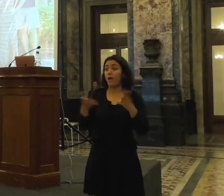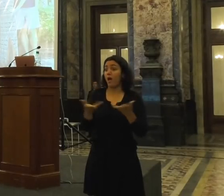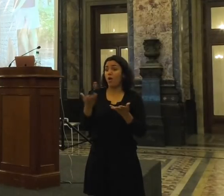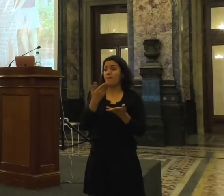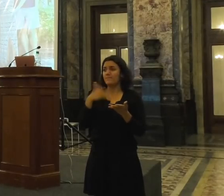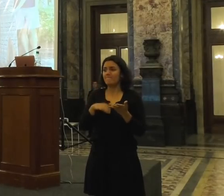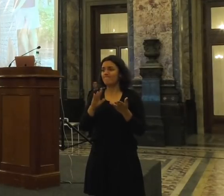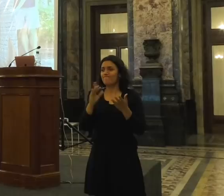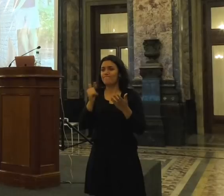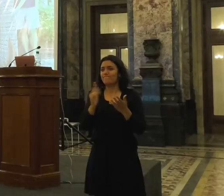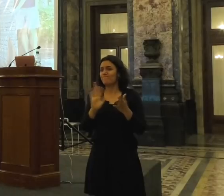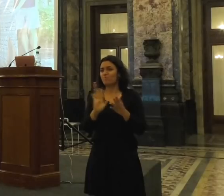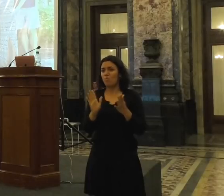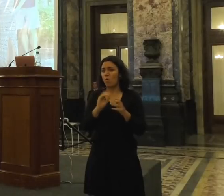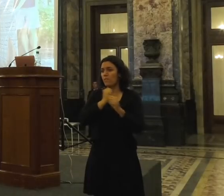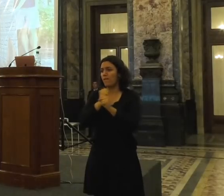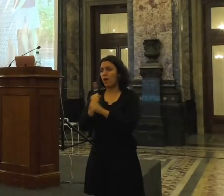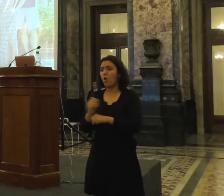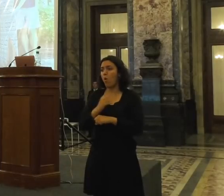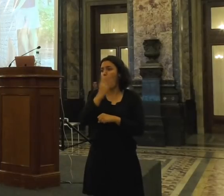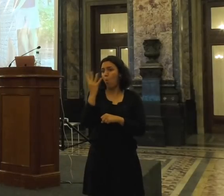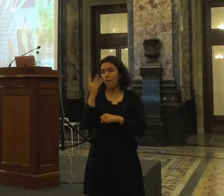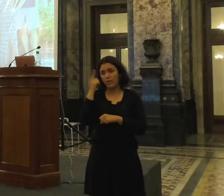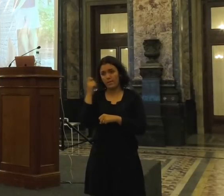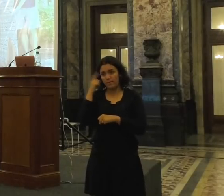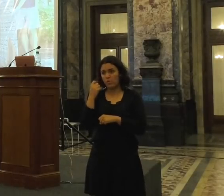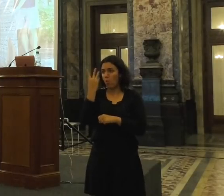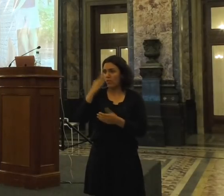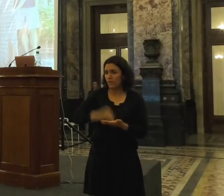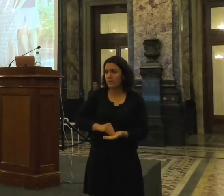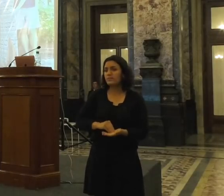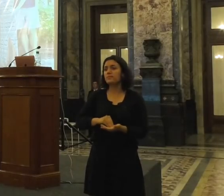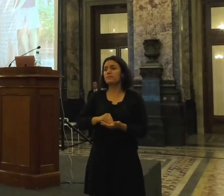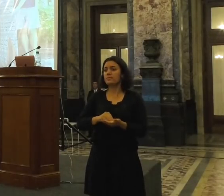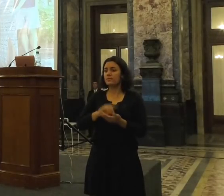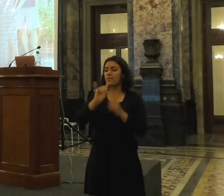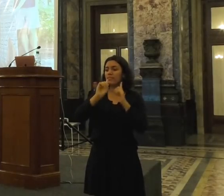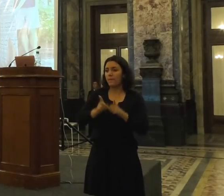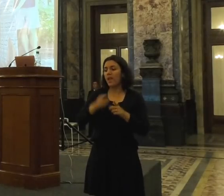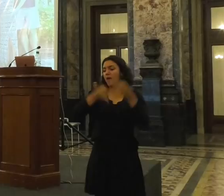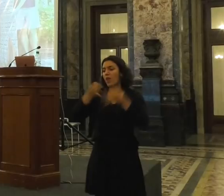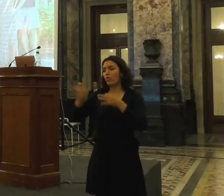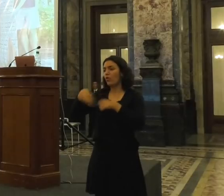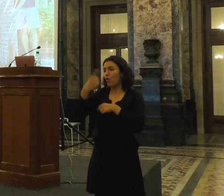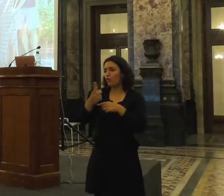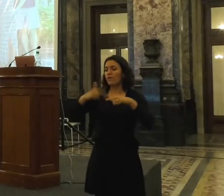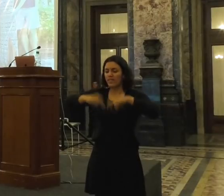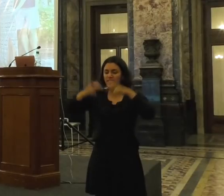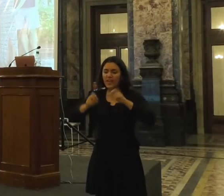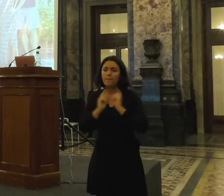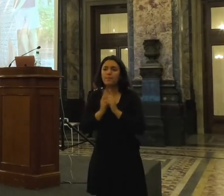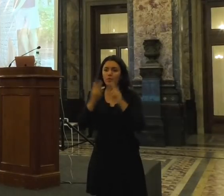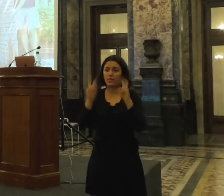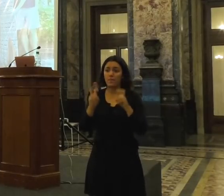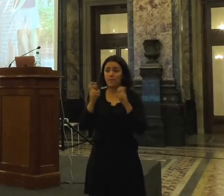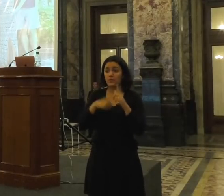hemos replicado 4 veces, ya me han replicado en otros laboratorios. Una posible explicación, y ahora